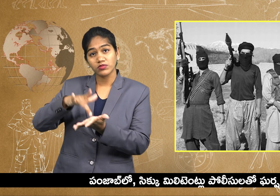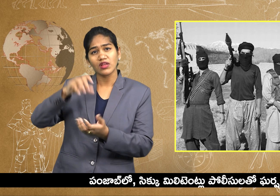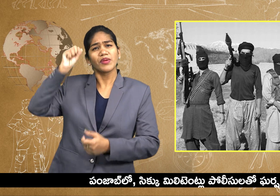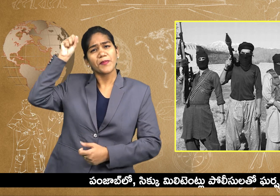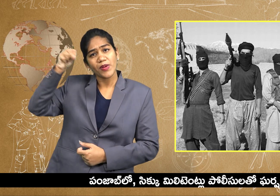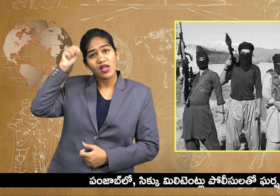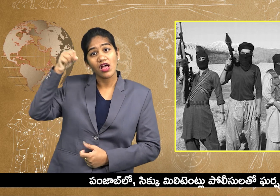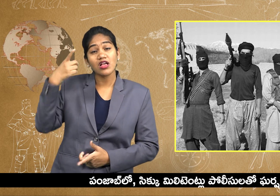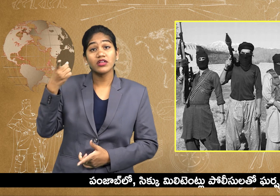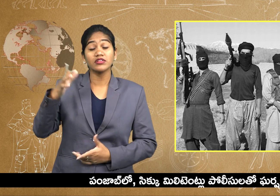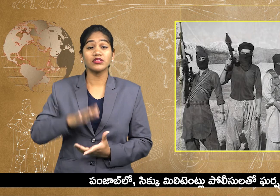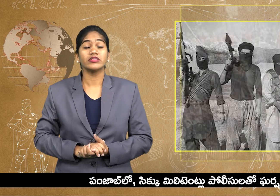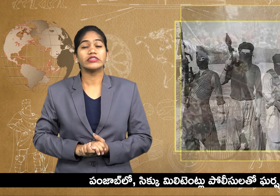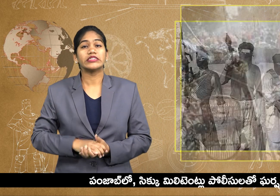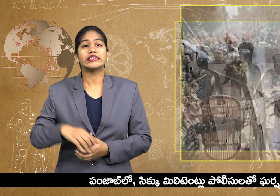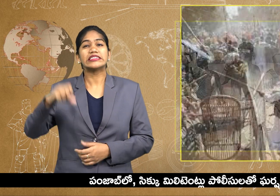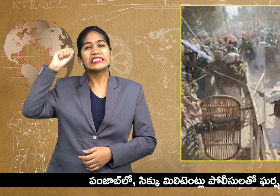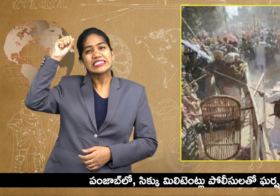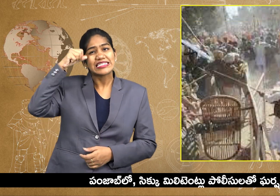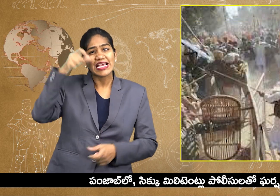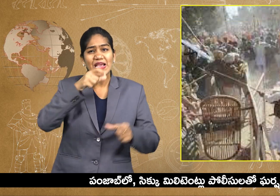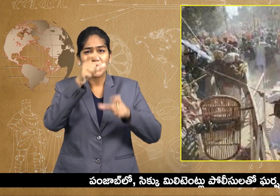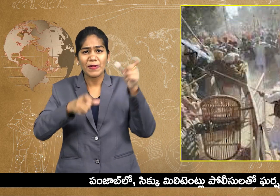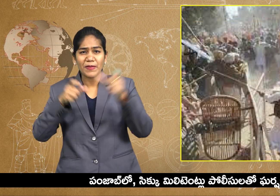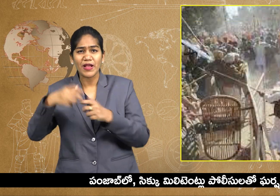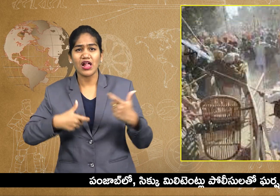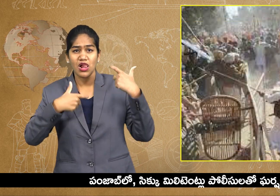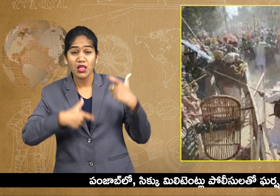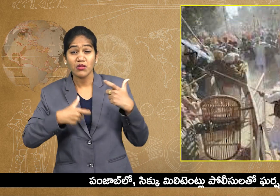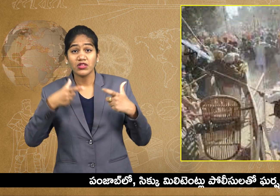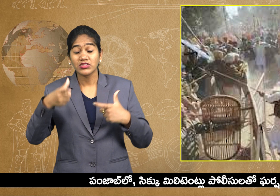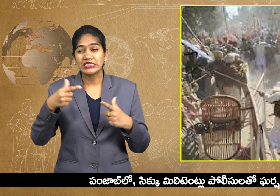పంజాబ్లో సిక్కు మిలిటెంట్లు పోలీసులతో ఘర్షణ పడ్డారు.